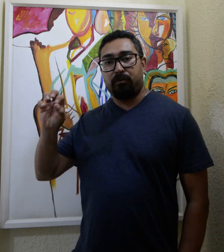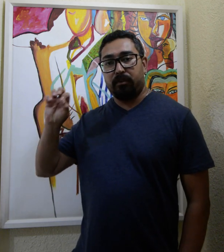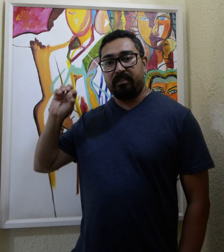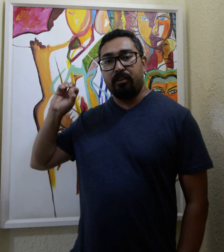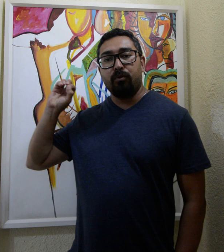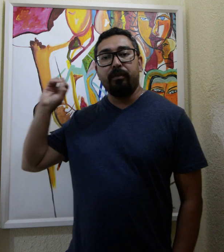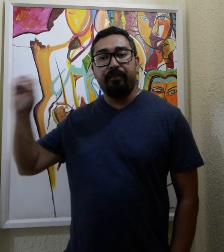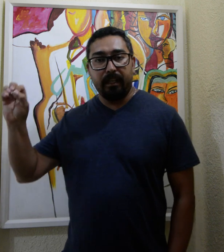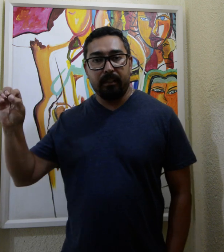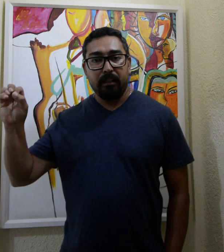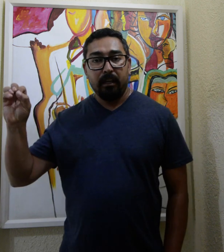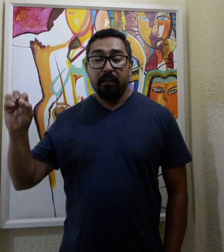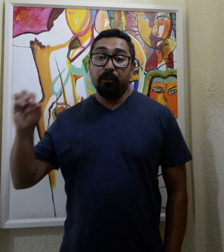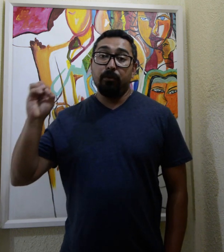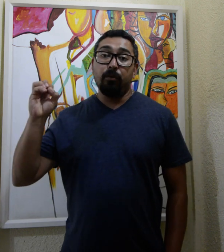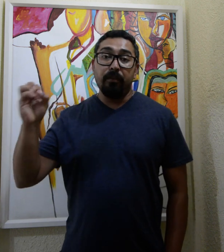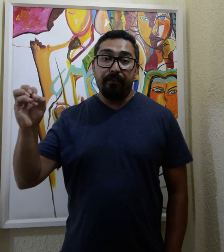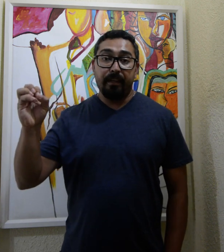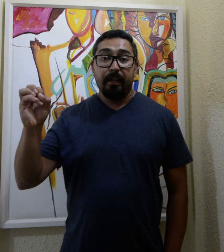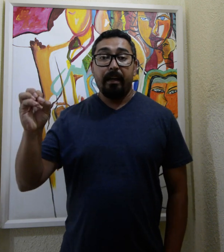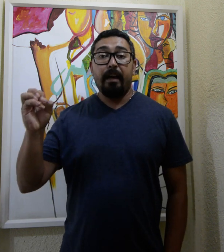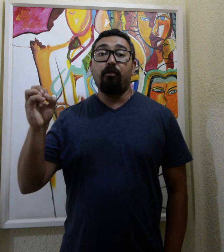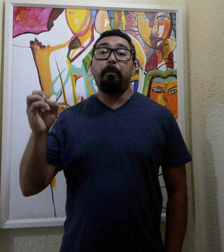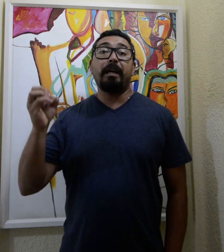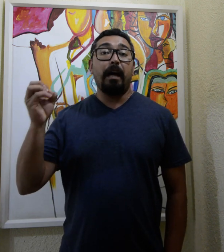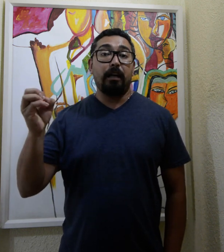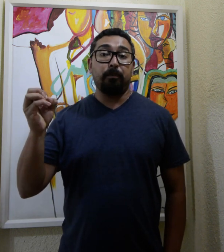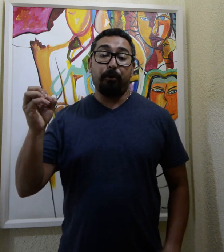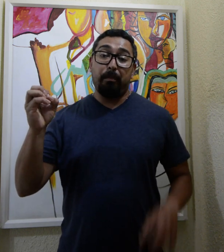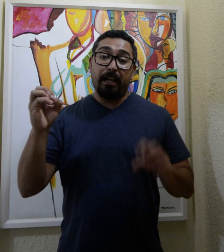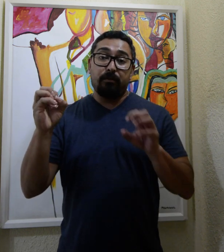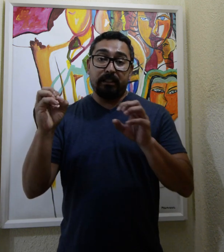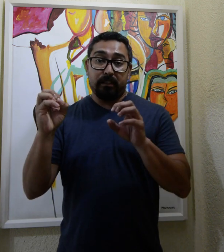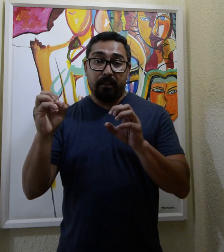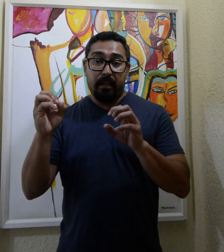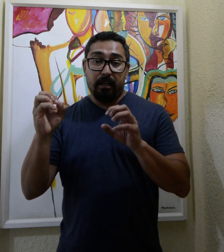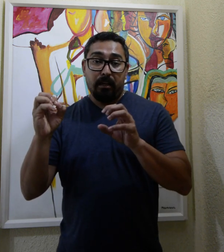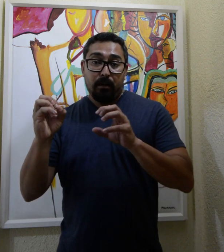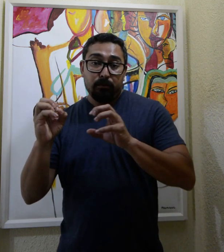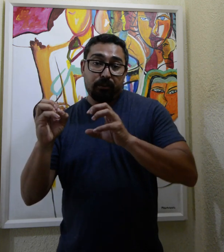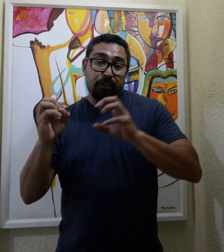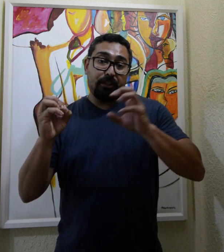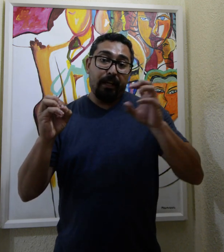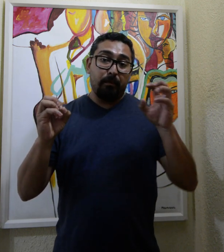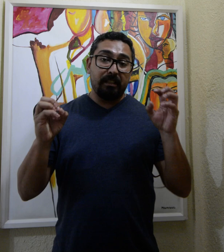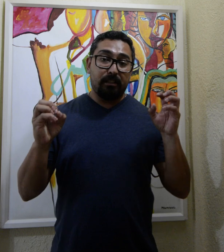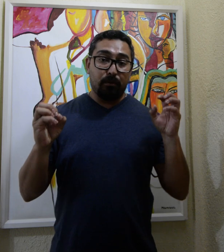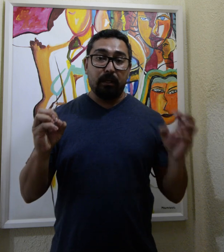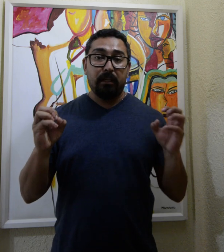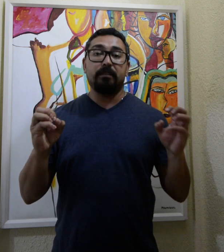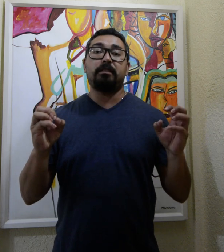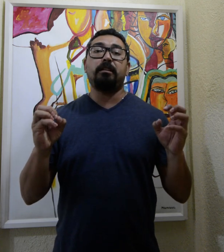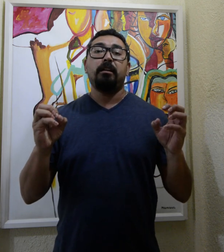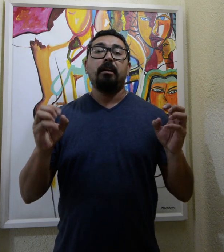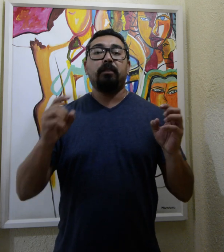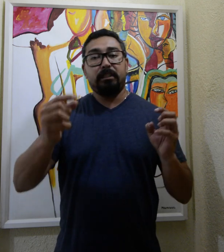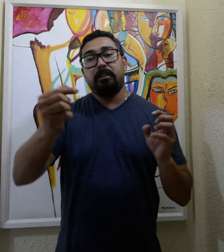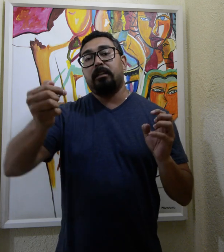informações em nuvem, e nuvem é complicado. Por mais que você tenha um sistema de segurança, você tem que ter